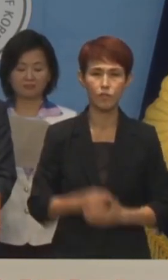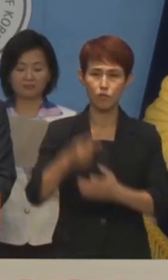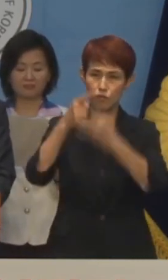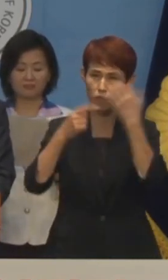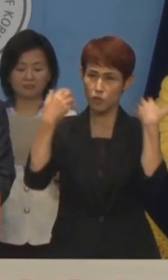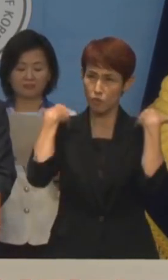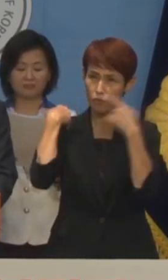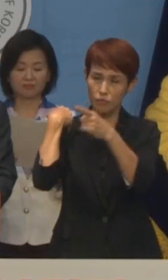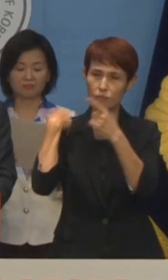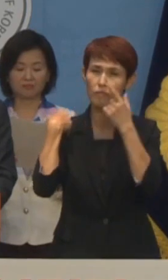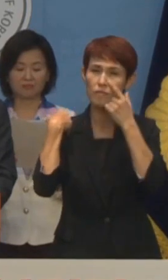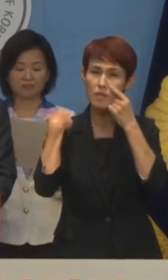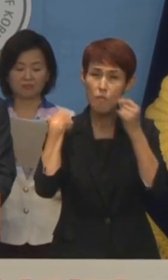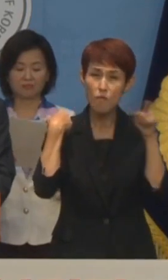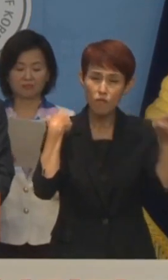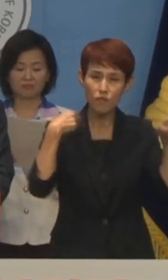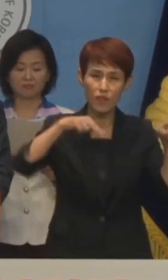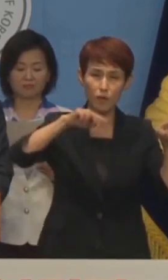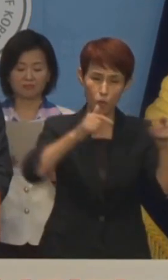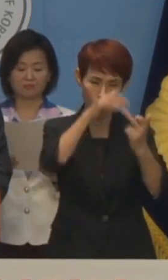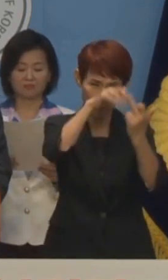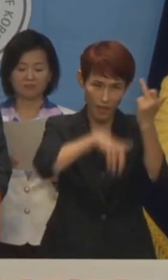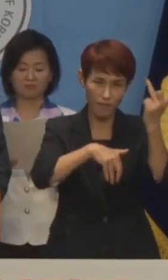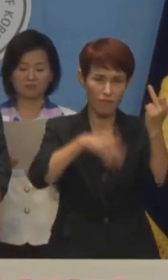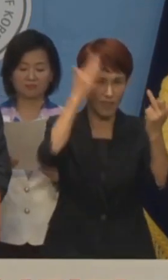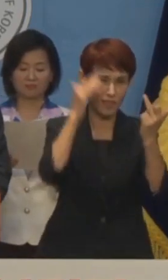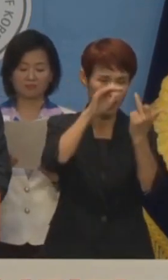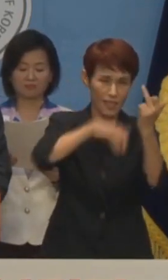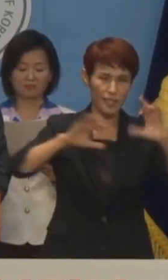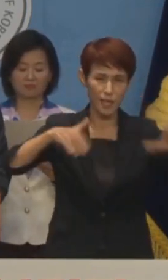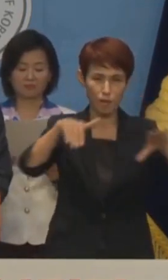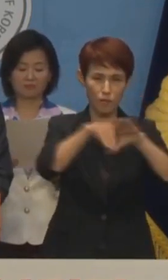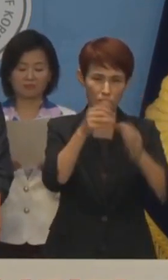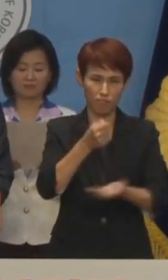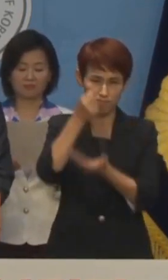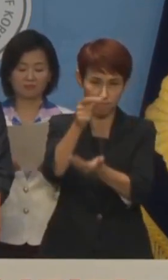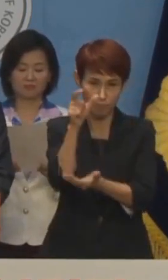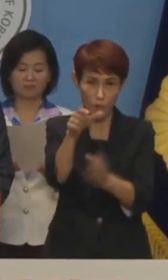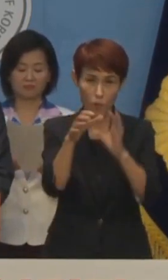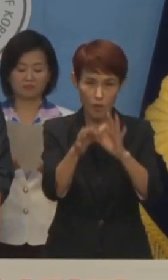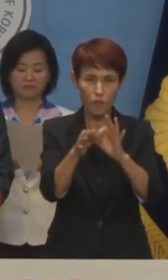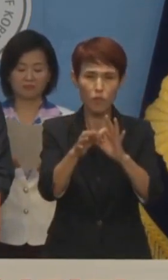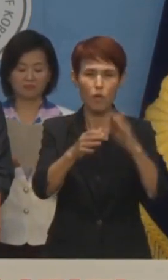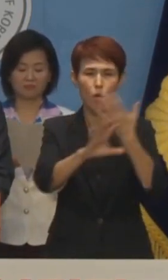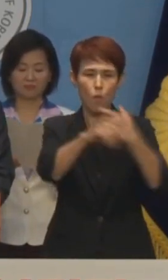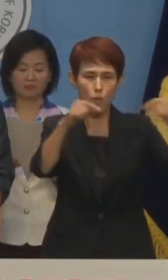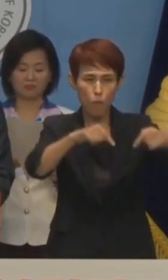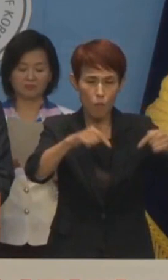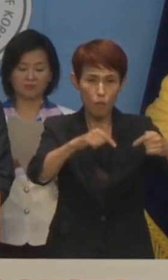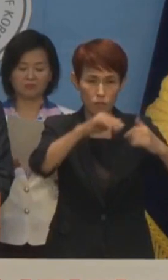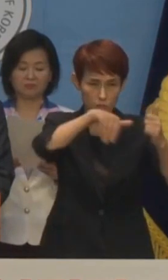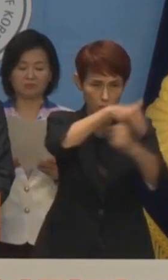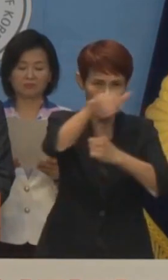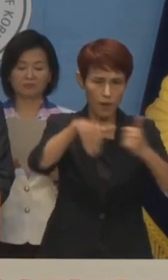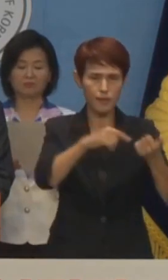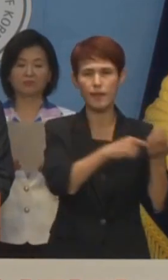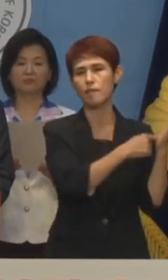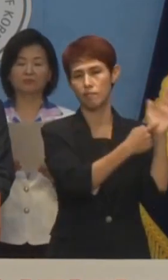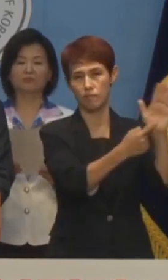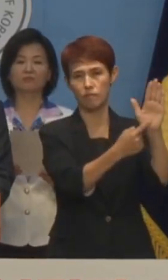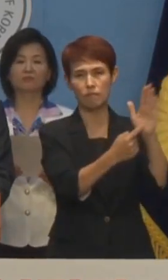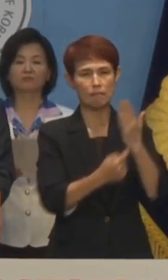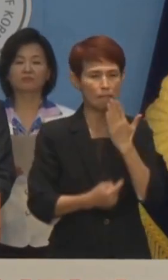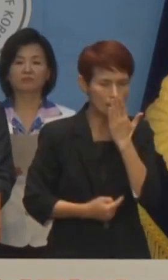윤석열 정부는 일본 사도광산 세계유산 등재를 둘러싼 외교협상 전모를 공개하고